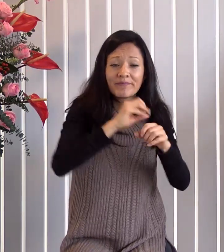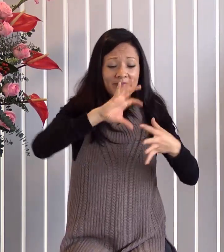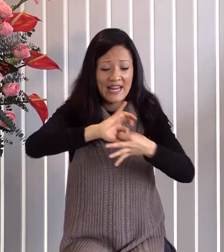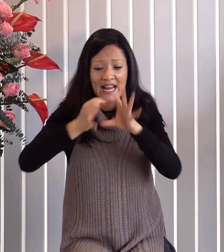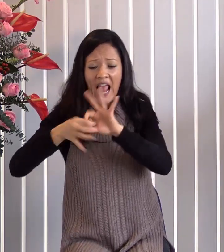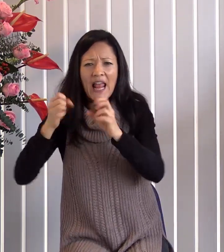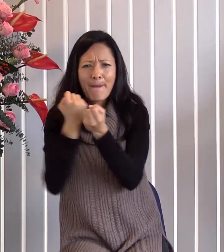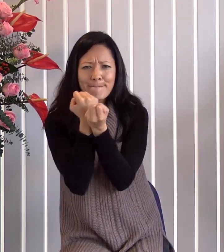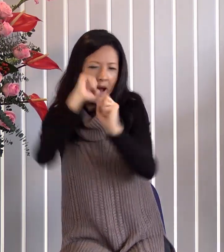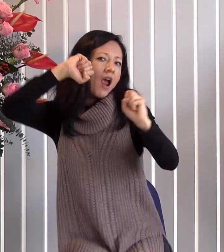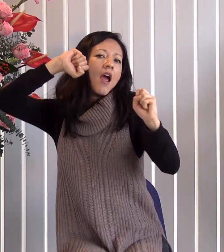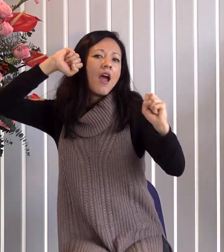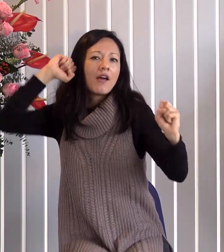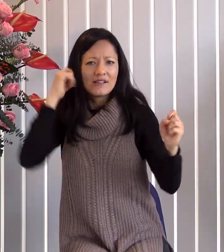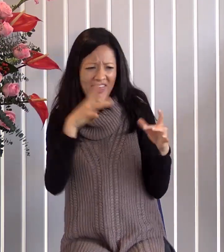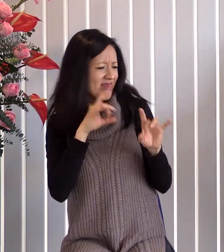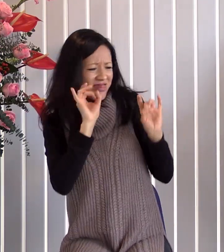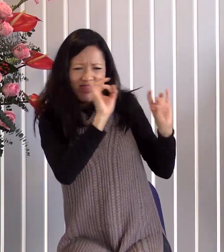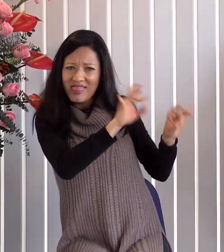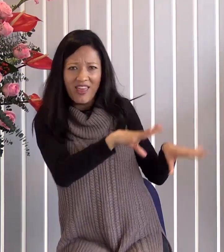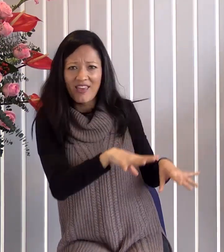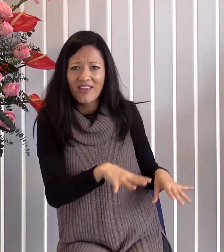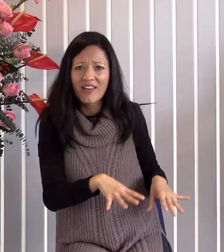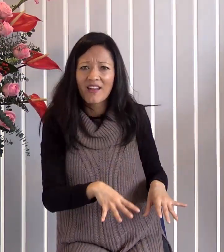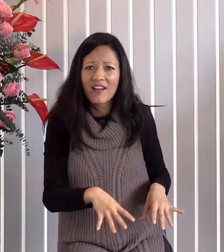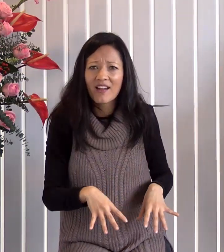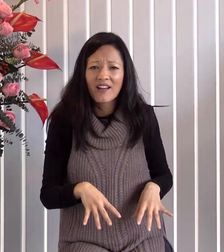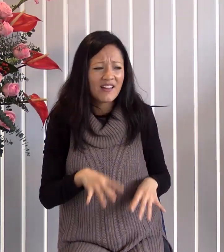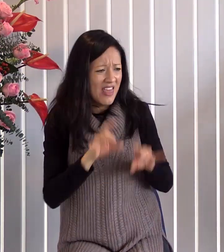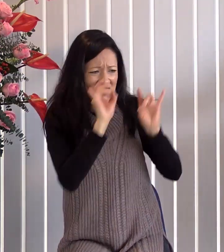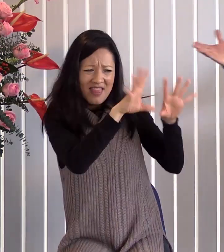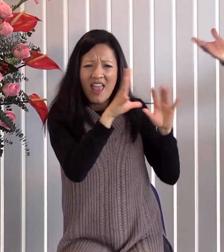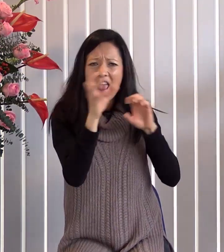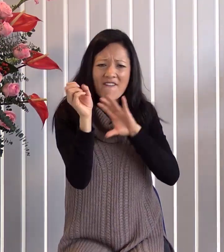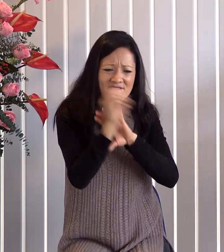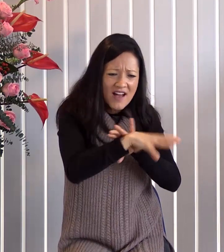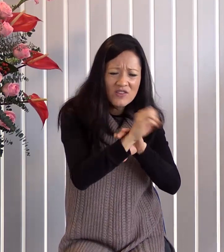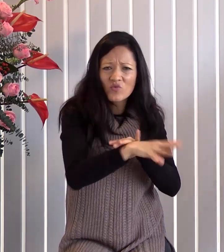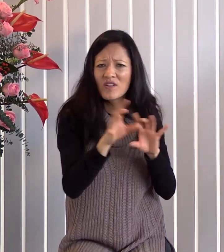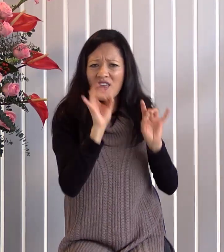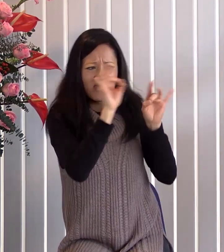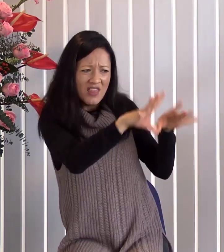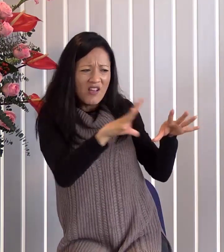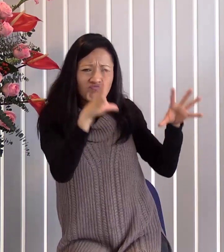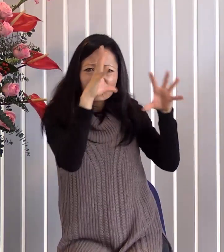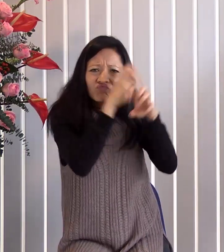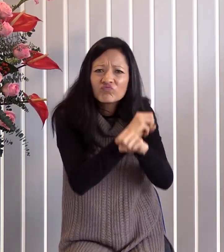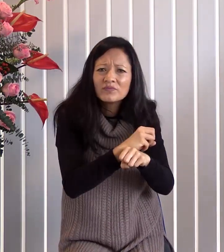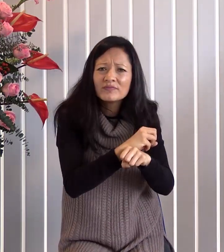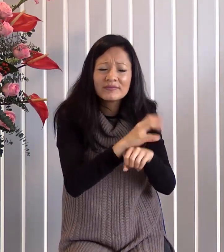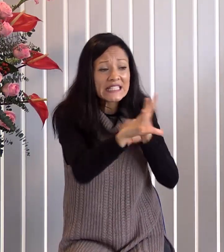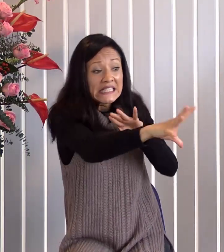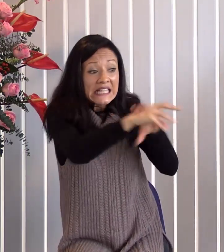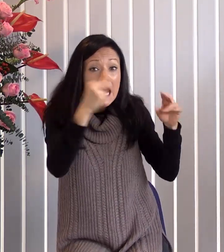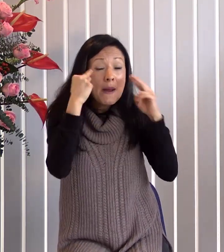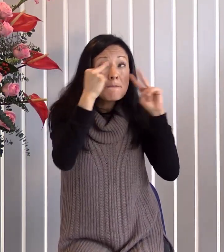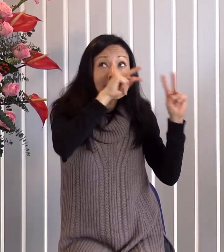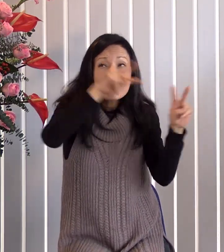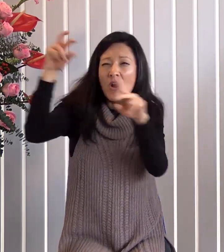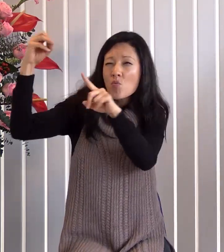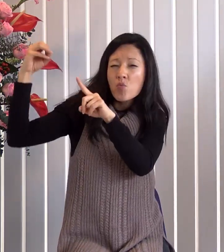fueron rotas, déjelas atrás. Oiga, deje la basura, deje las tinieblas, venga la luz